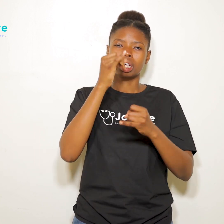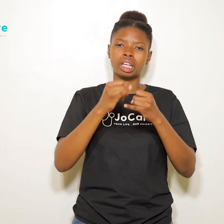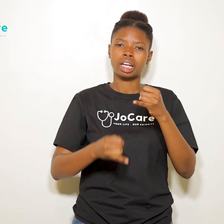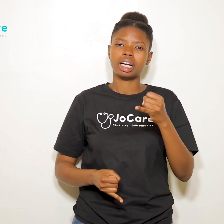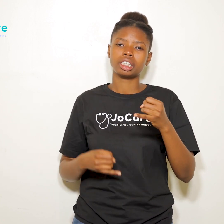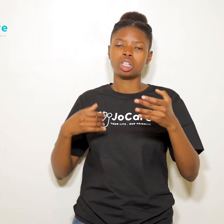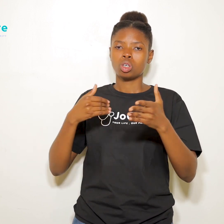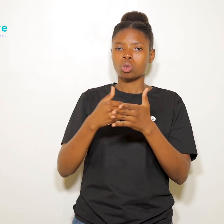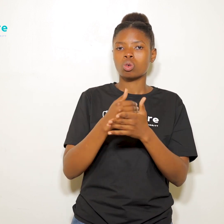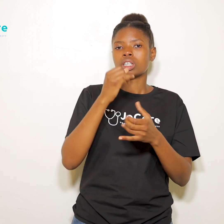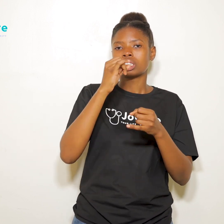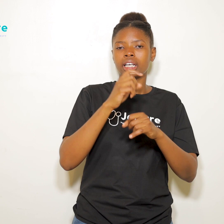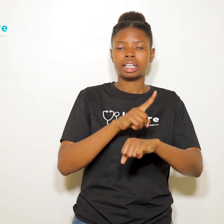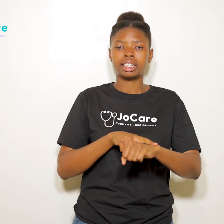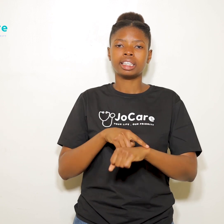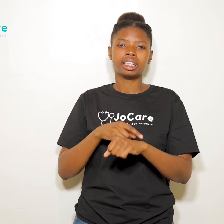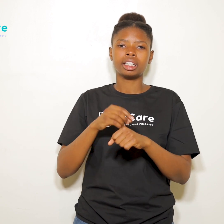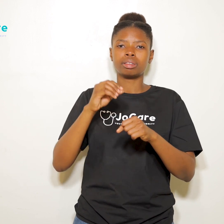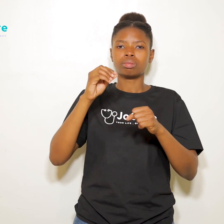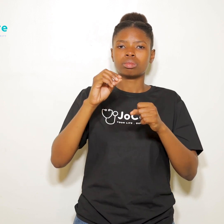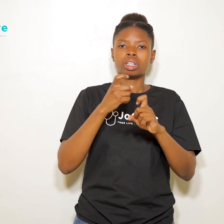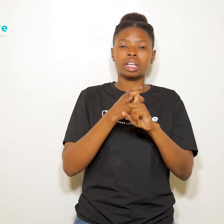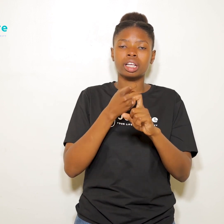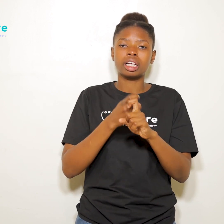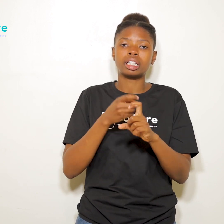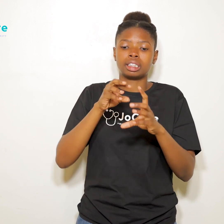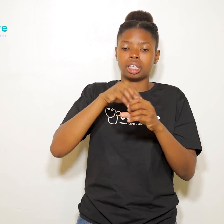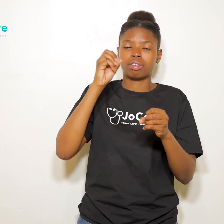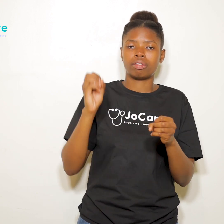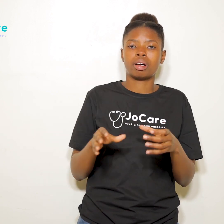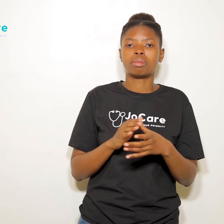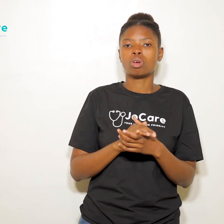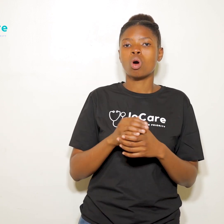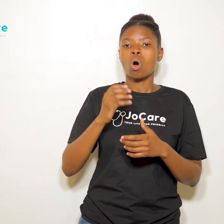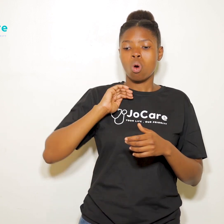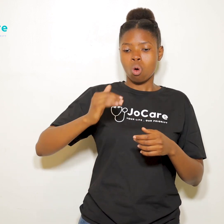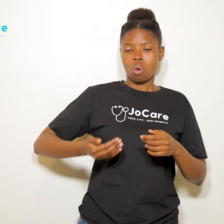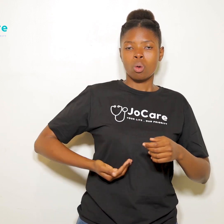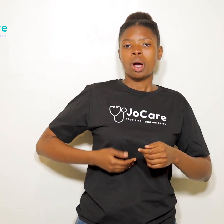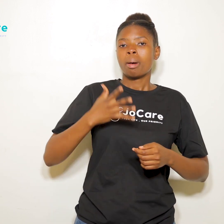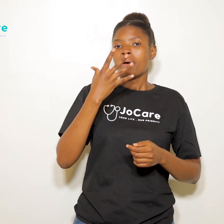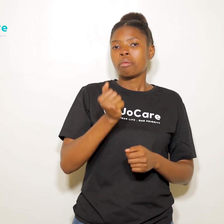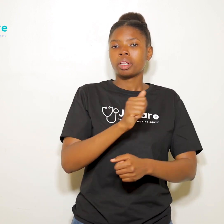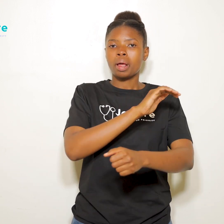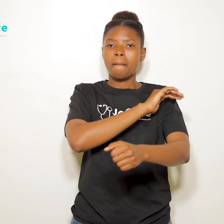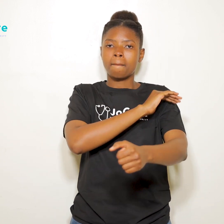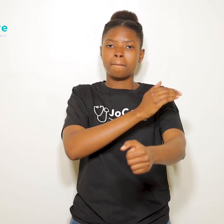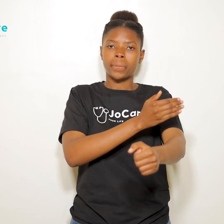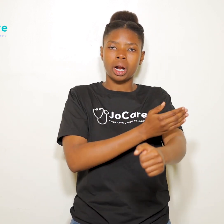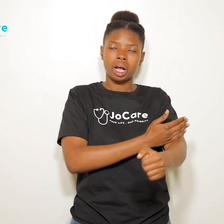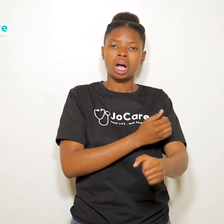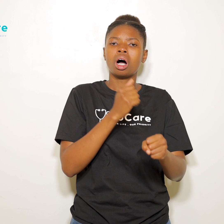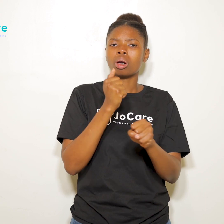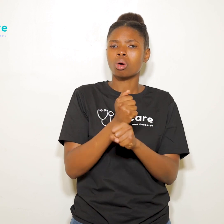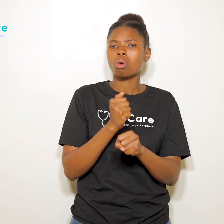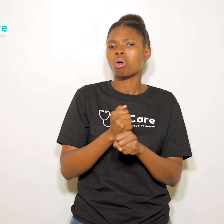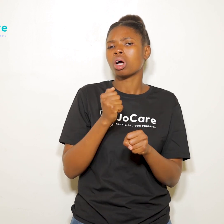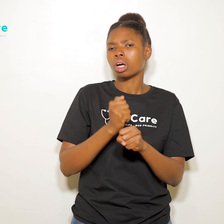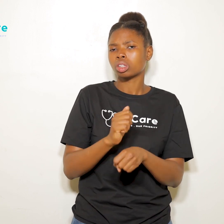intangangore izarekurirwa, aba ari igihe umudamu aba afite imbaraga, aba ari igihe ashobora gukora ibintu bye byose nta kibazo afite, aba ari igihe mbese